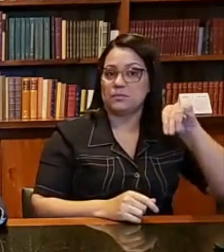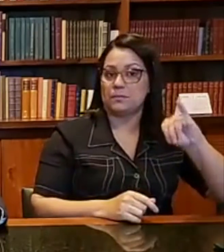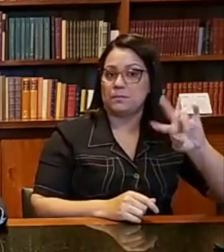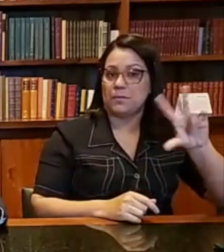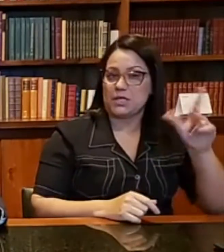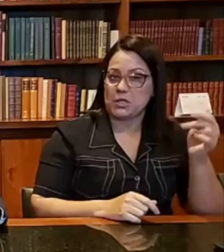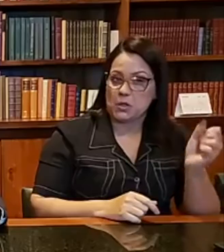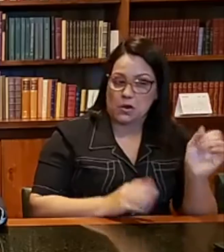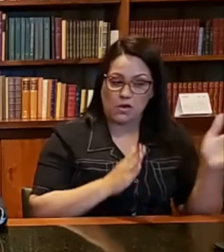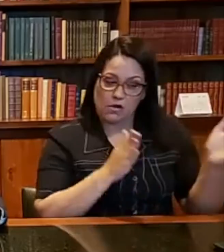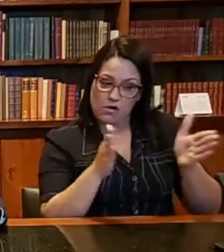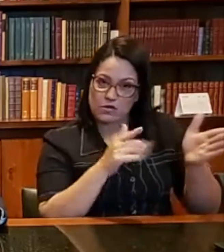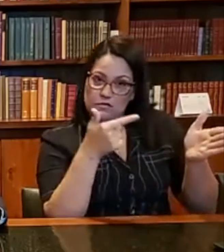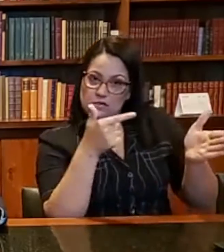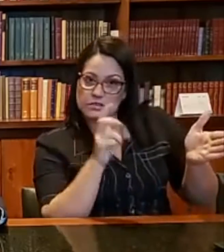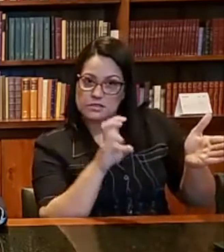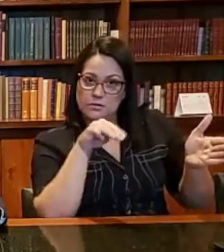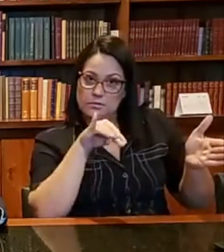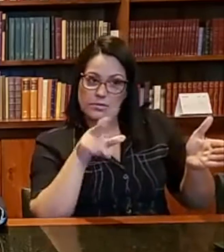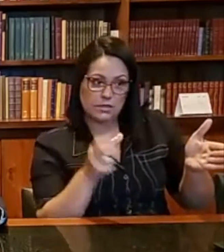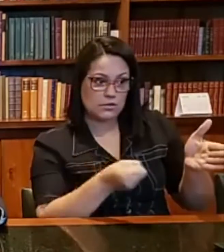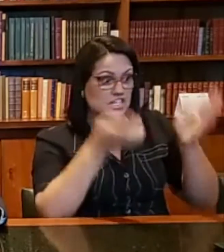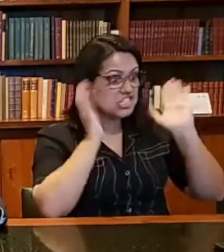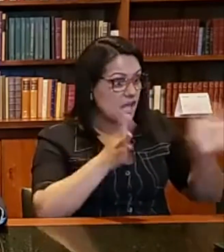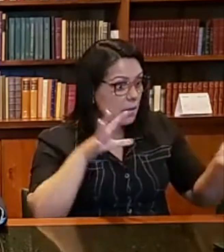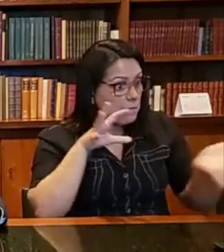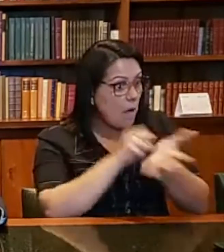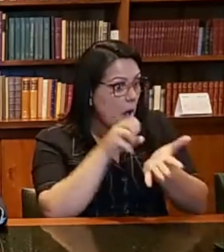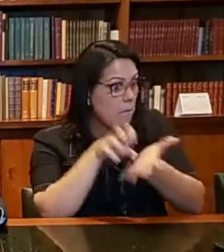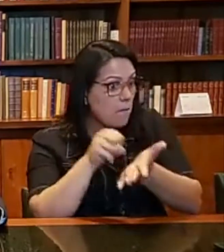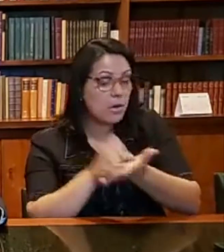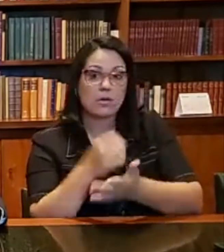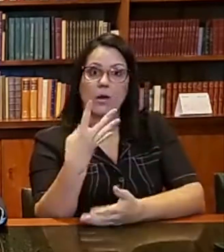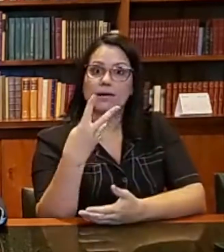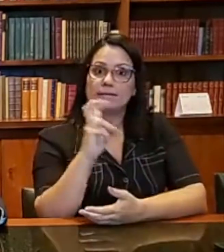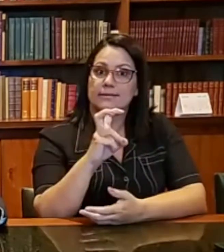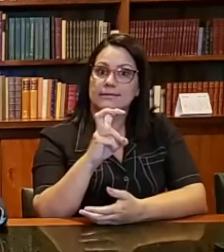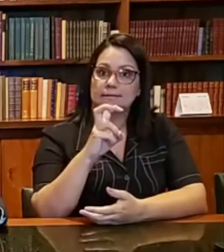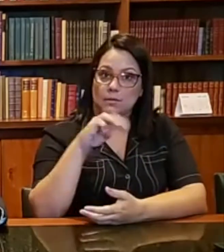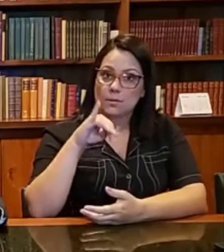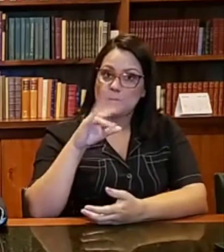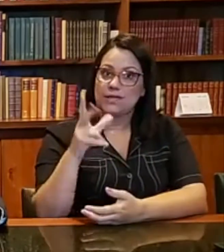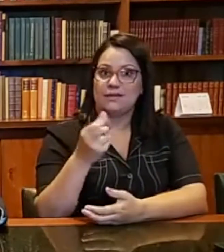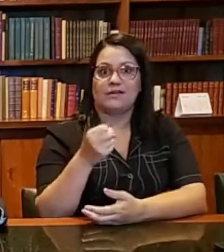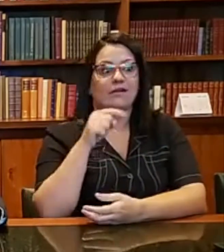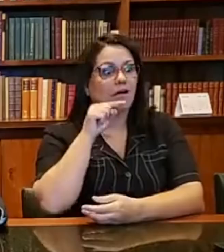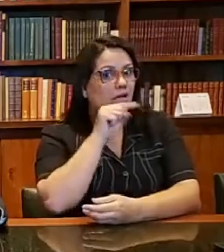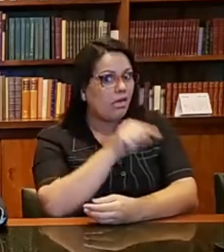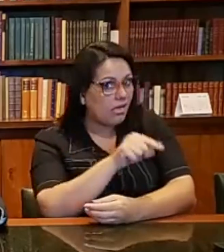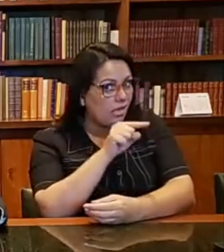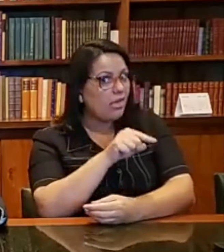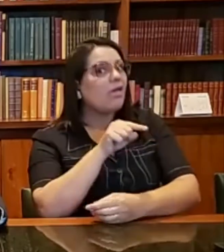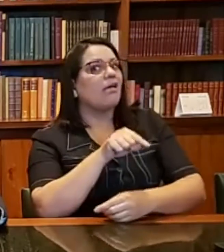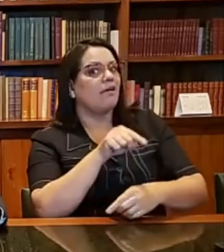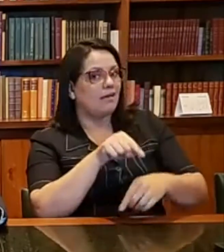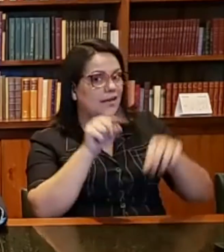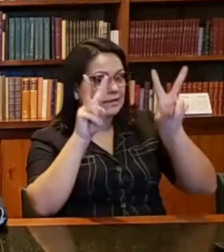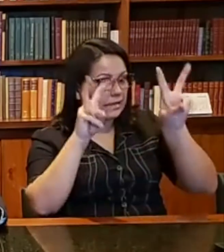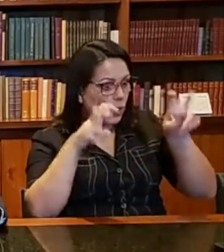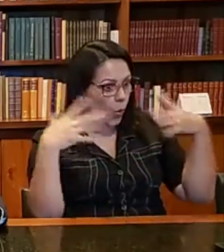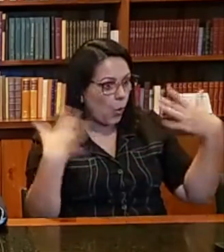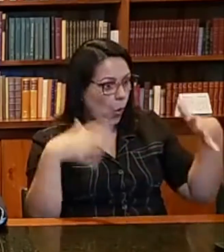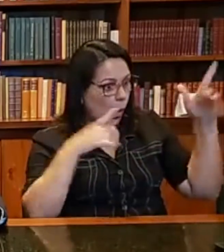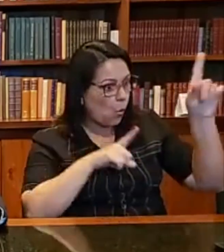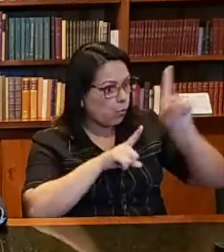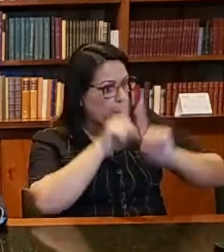milhões, 25, e já se cadastraram 45. Então, este é o maior ponto, ou seja, um